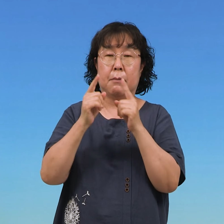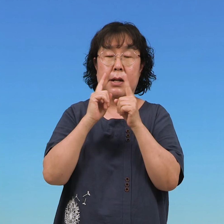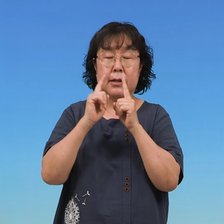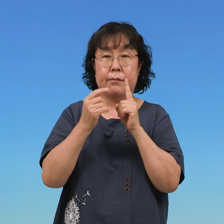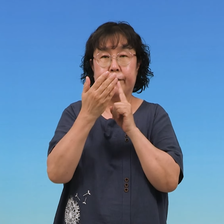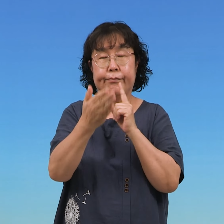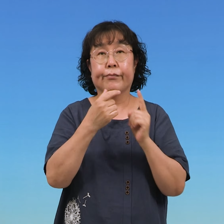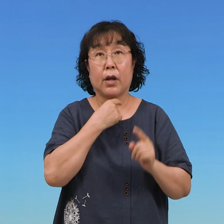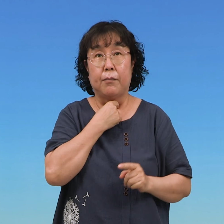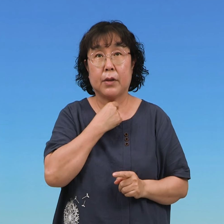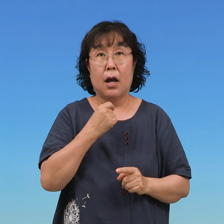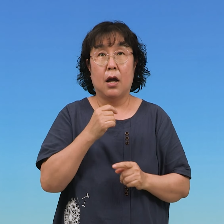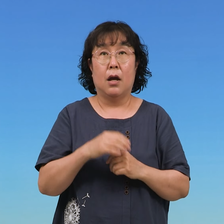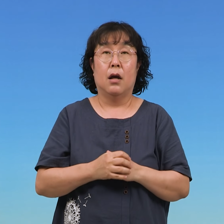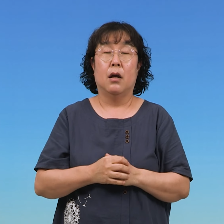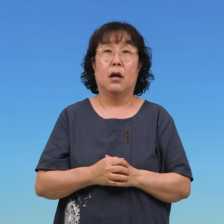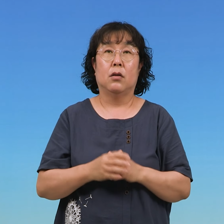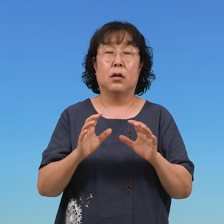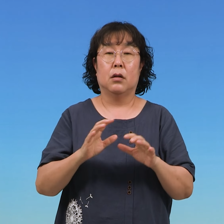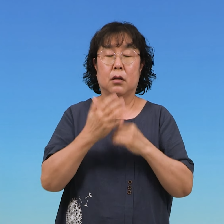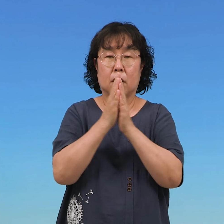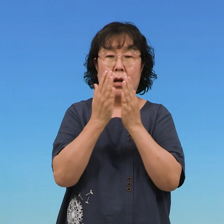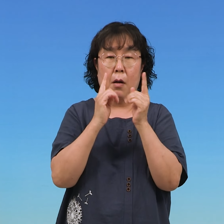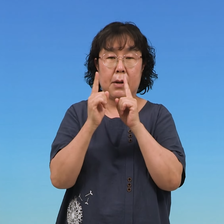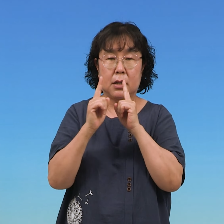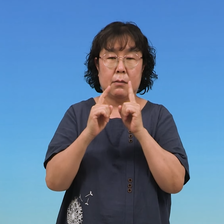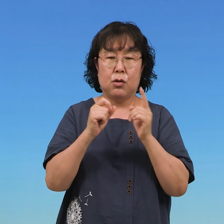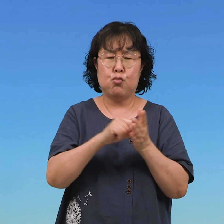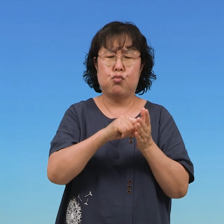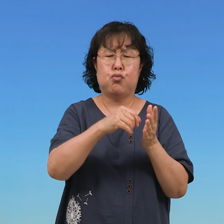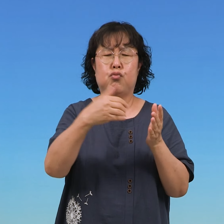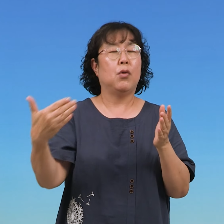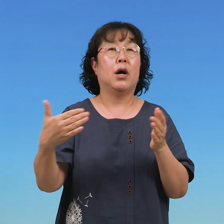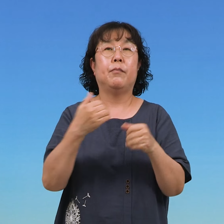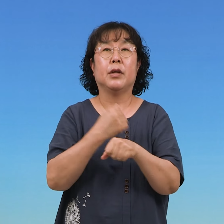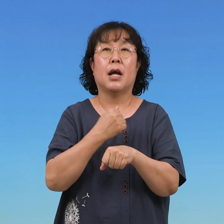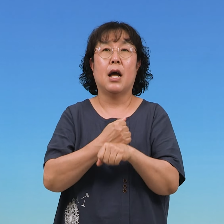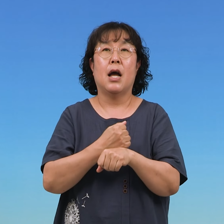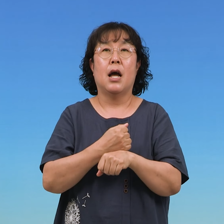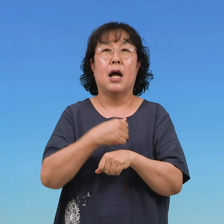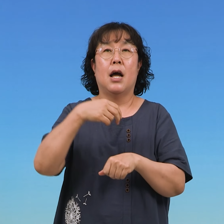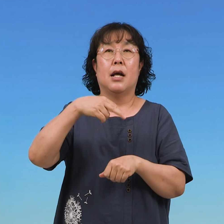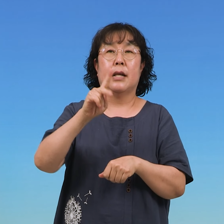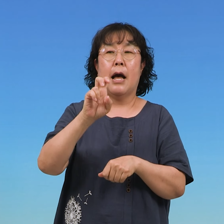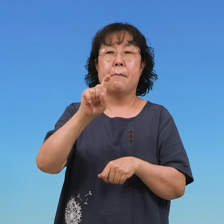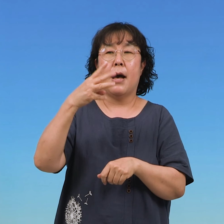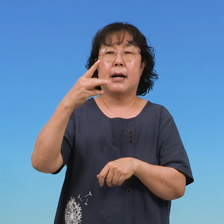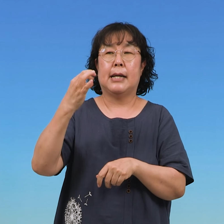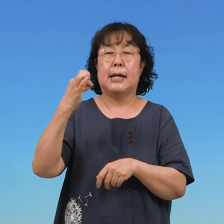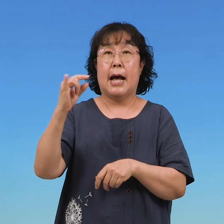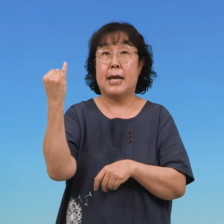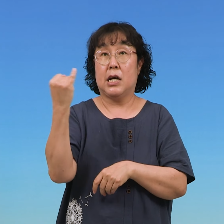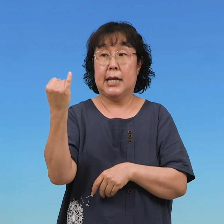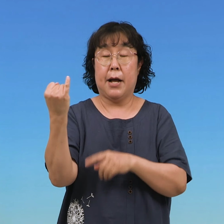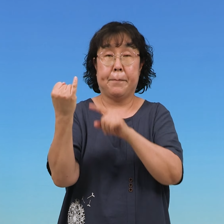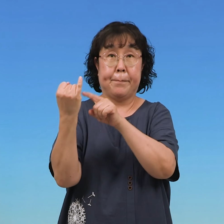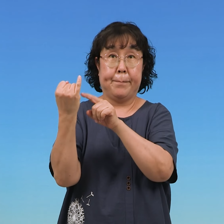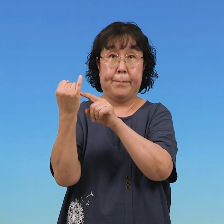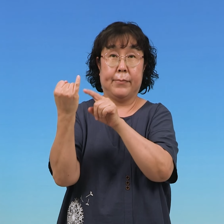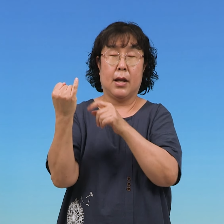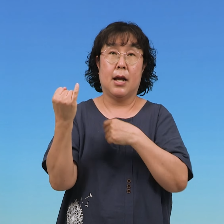하는데요. 오늘 본문 말씀은 뭐 엄청 유명한 말씀 아닙니까? 그 사마리아 여인, 이제